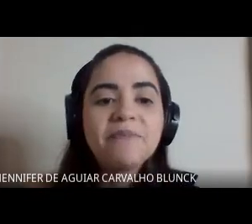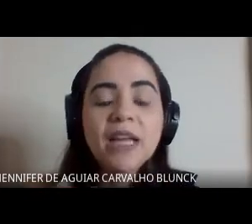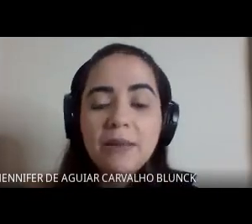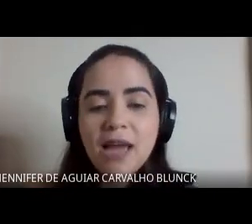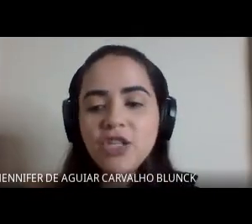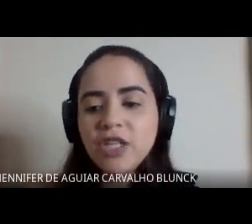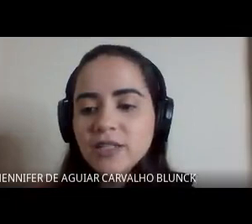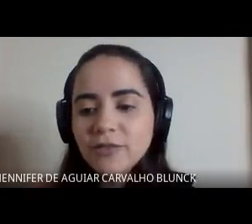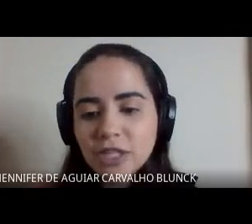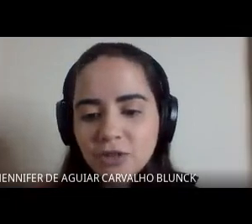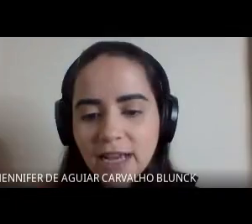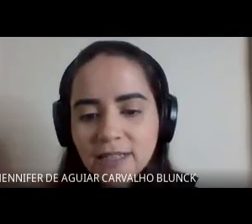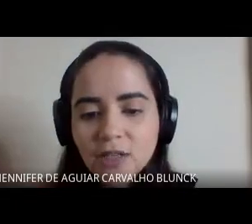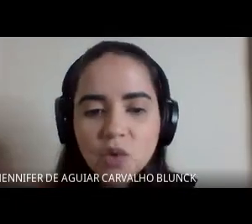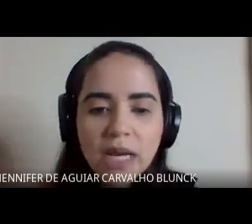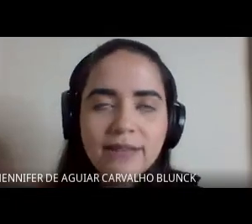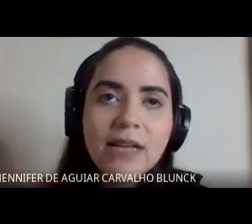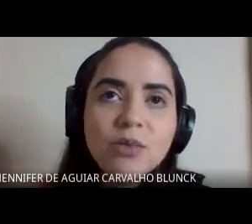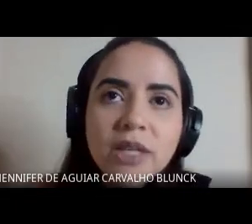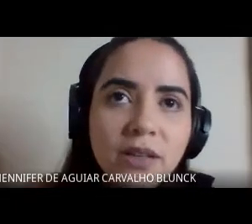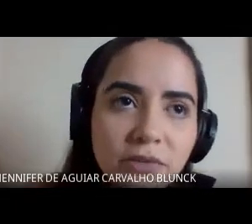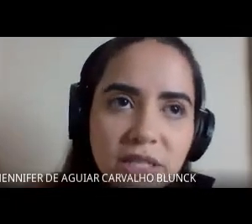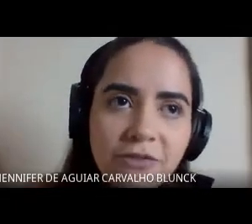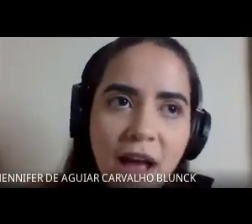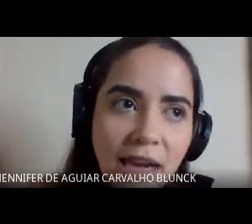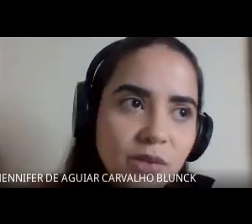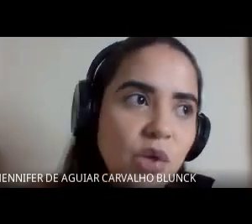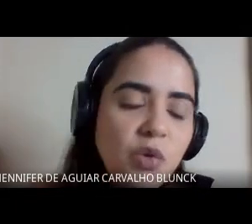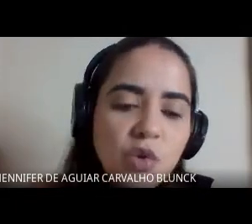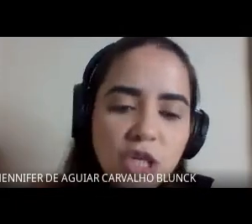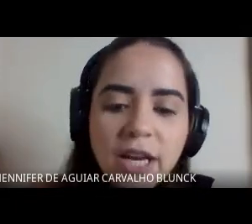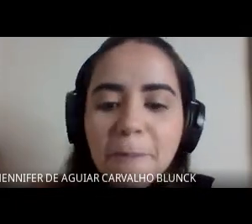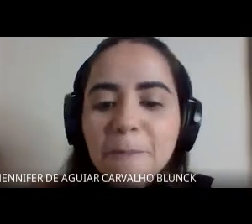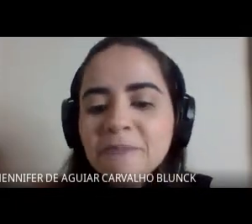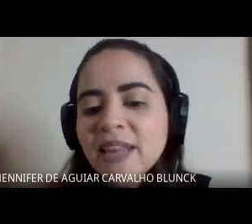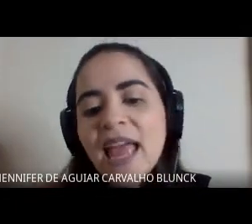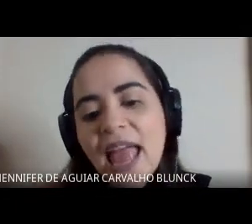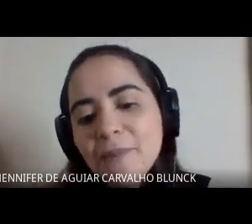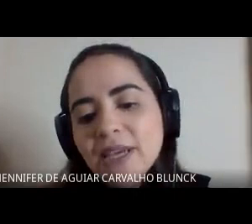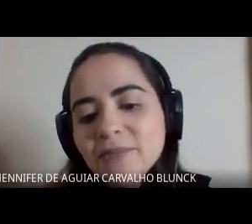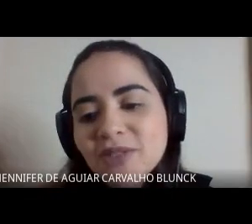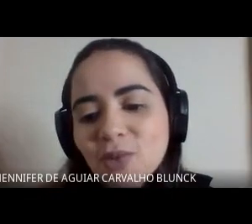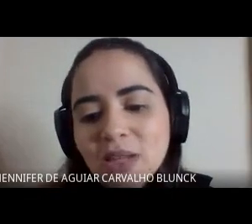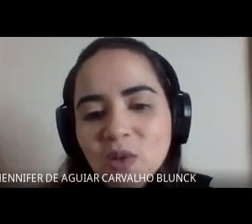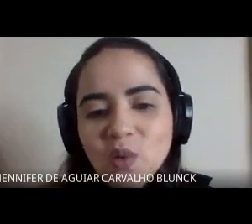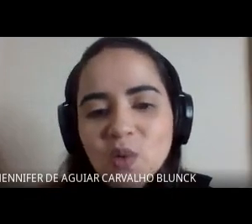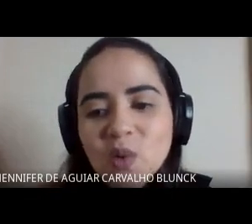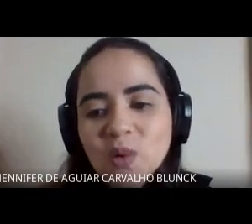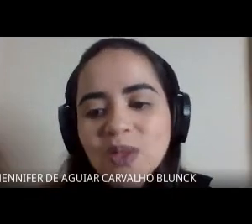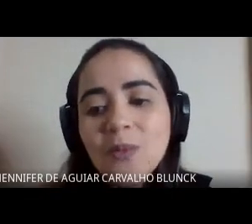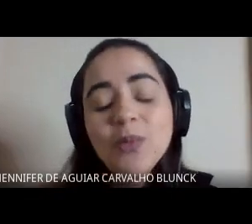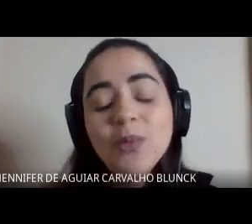porque imagina se você tivesse que soletrar tudo aquilo que você fala durante o dia. É a mesma situação